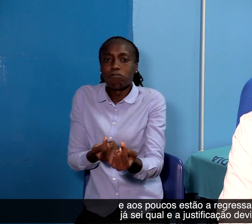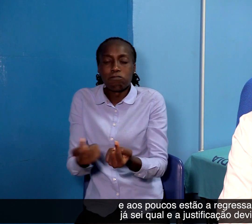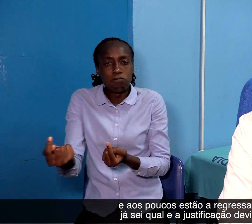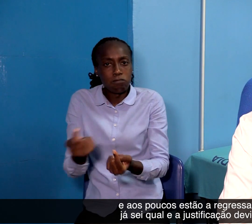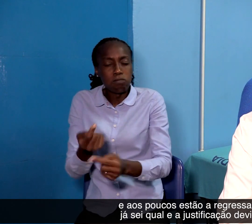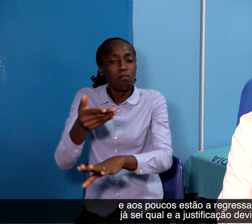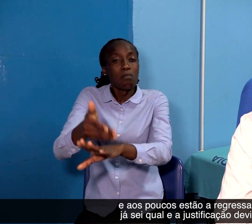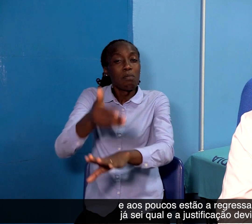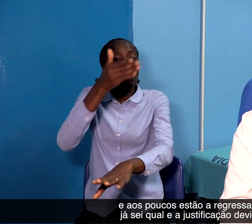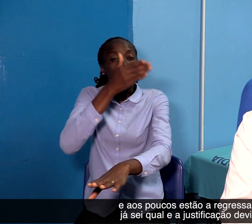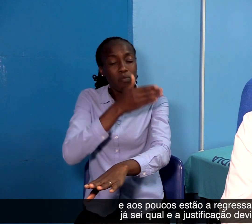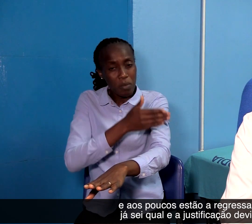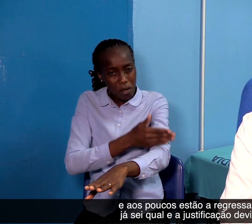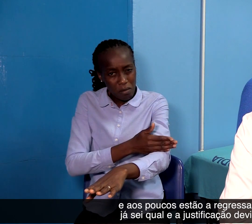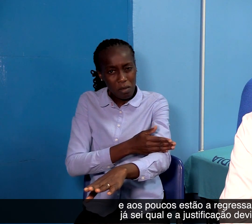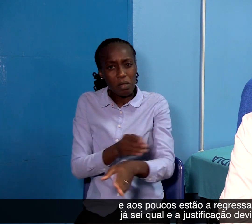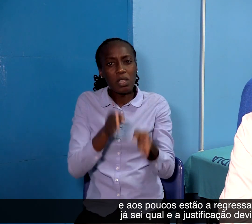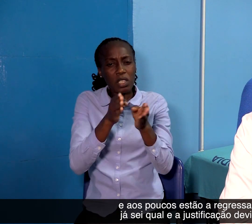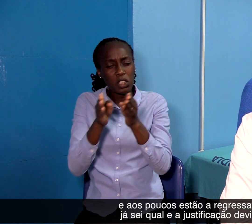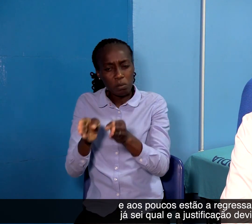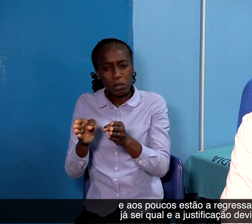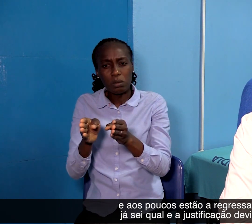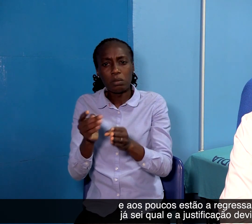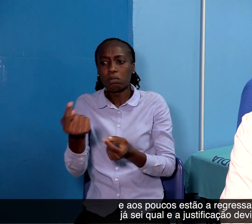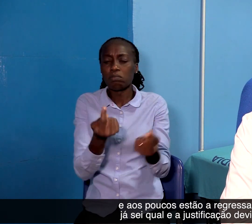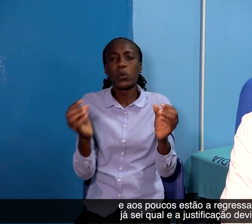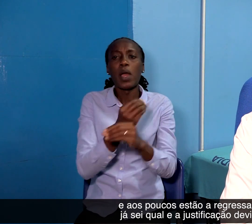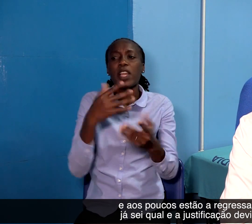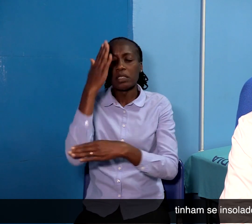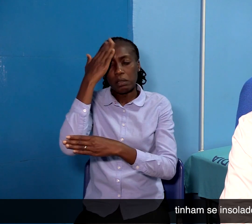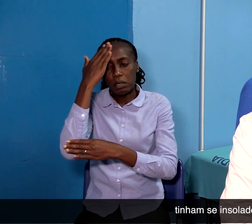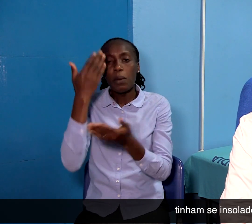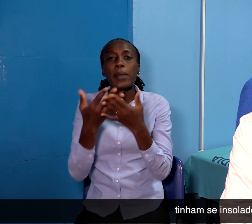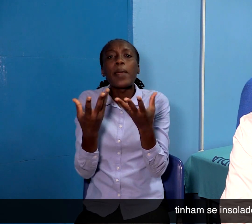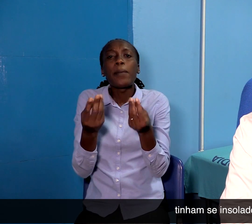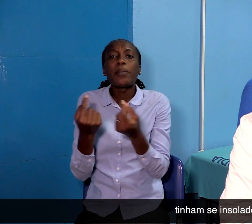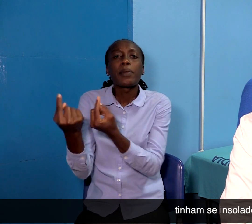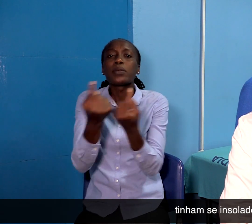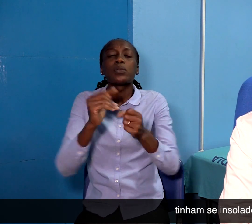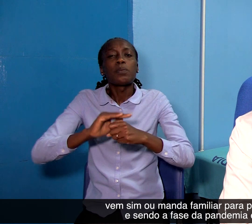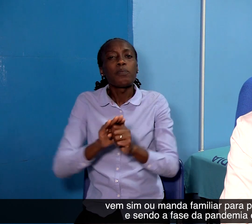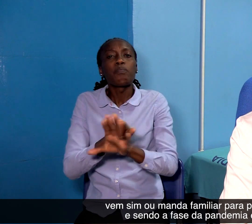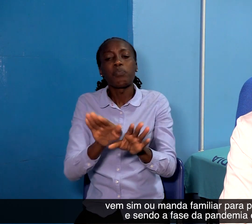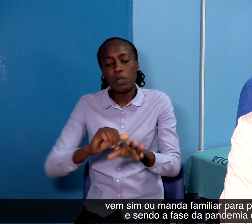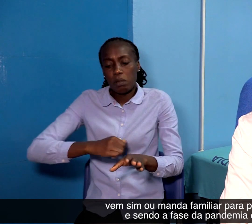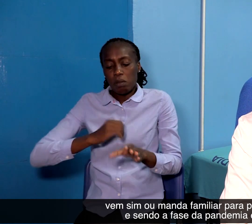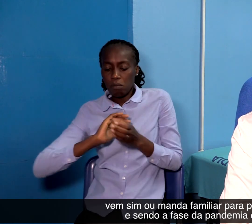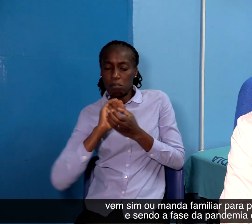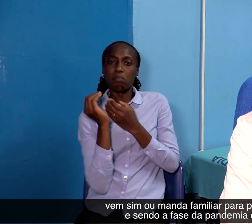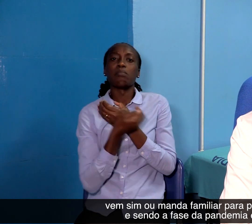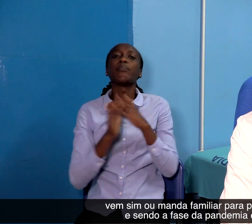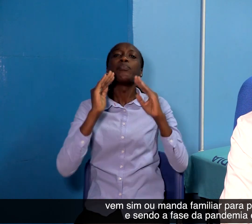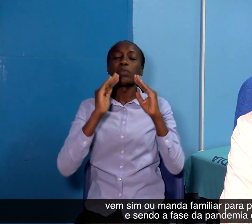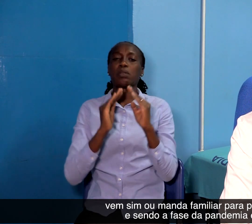não vinha, né, já sei qual é a justificação. Por causa da pandemia, tinha-se isolado. Eles vêm